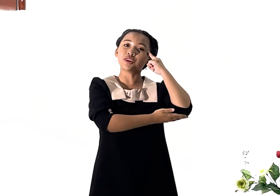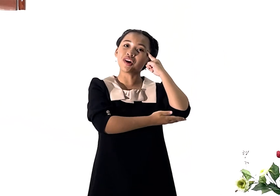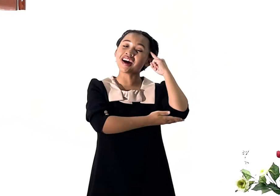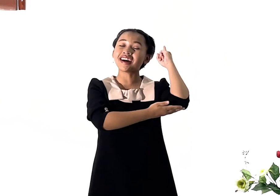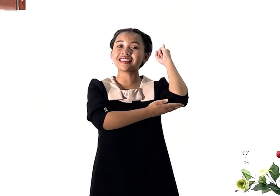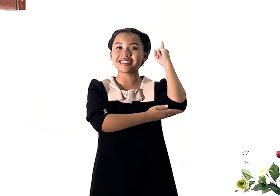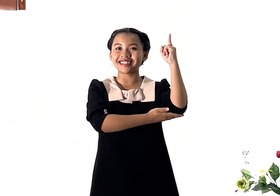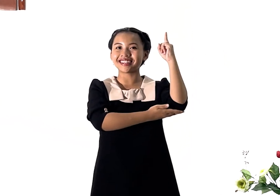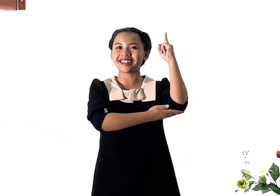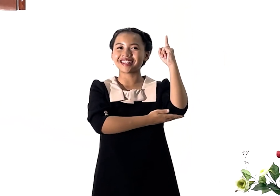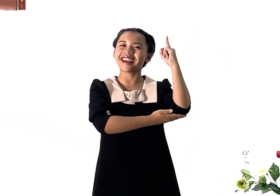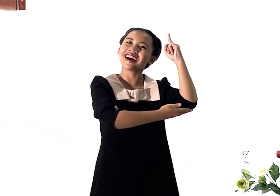동하를